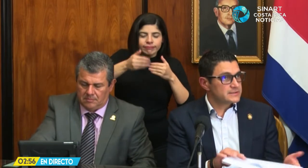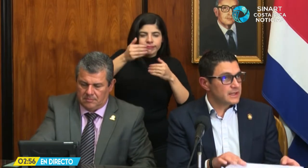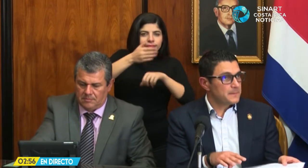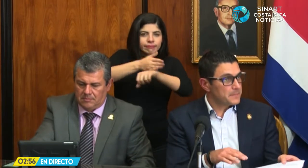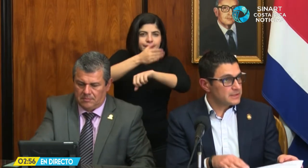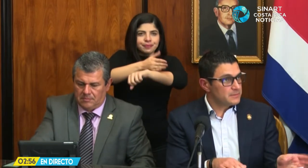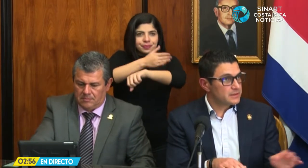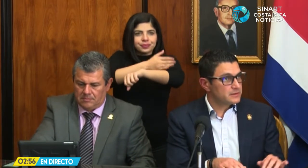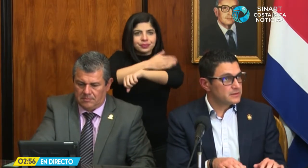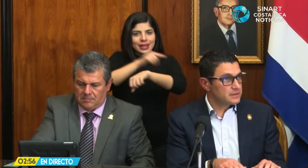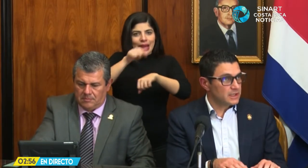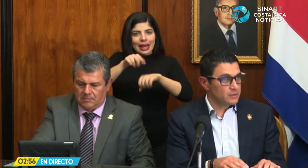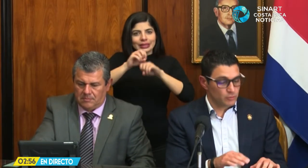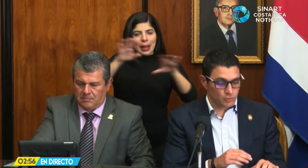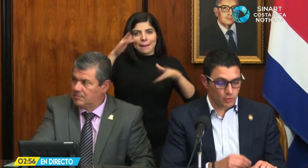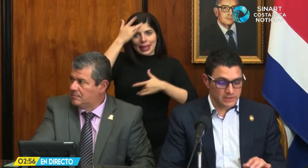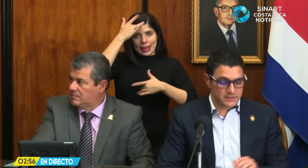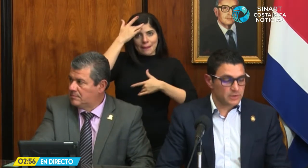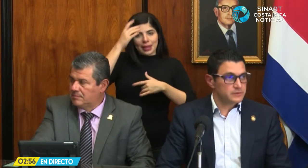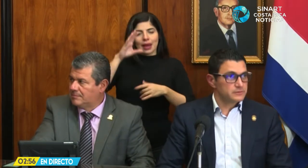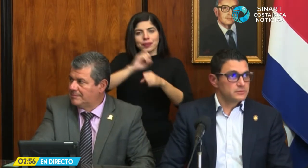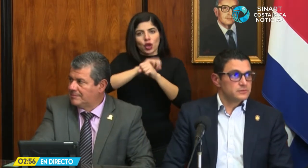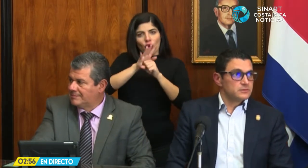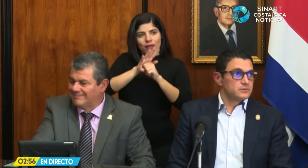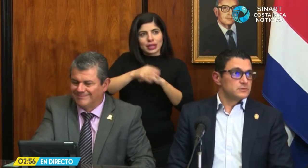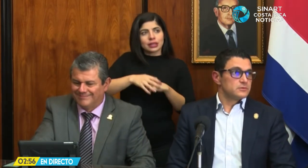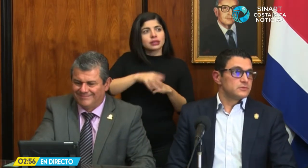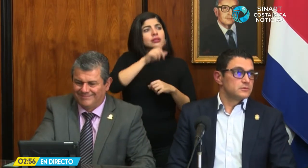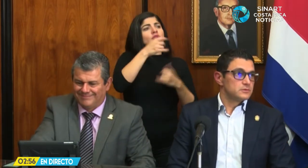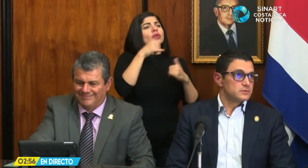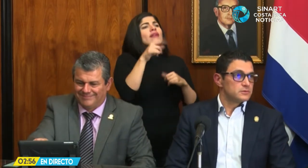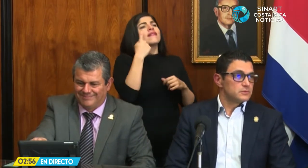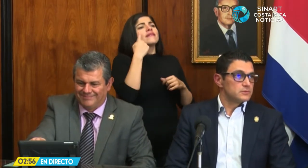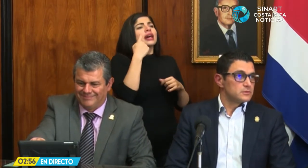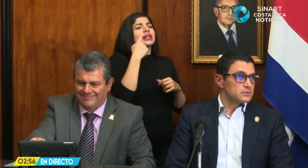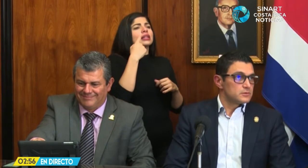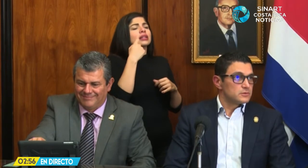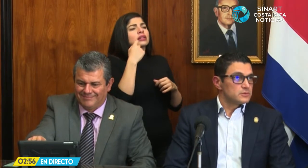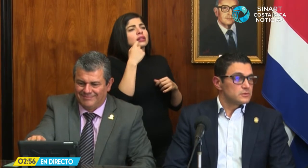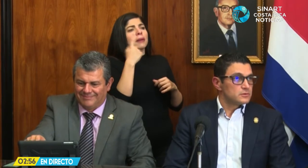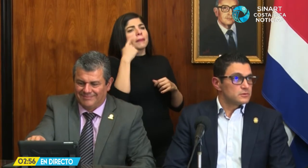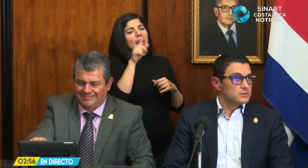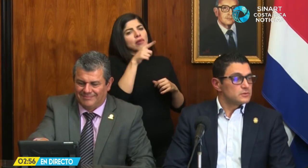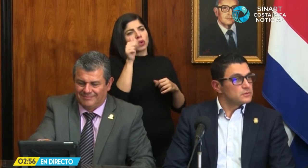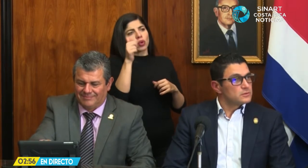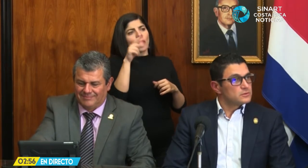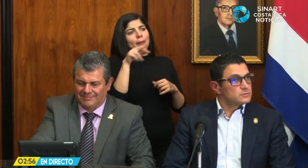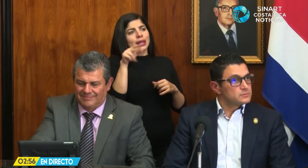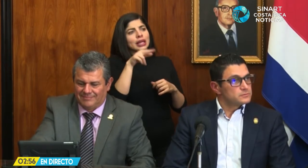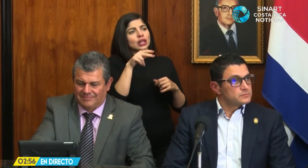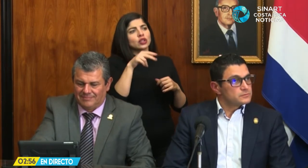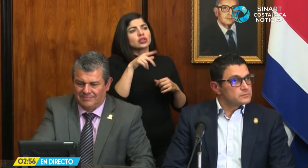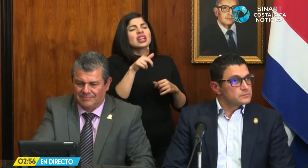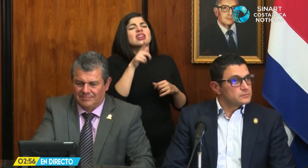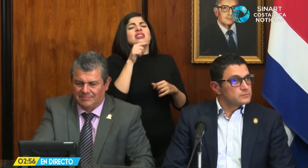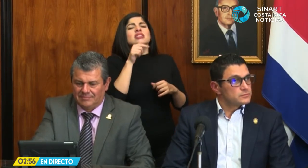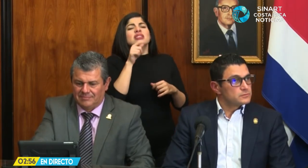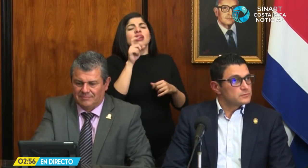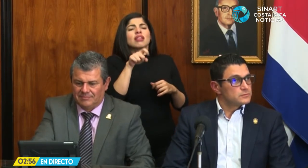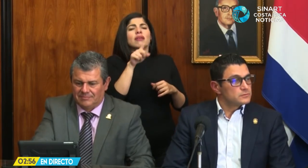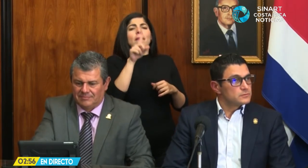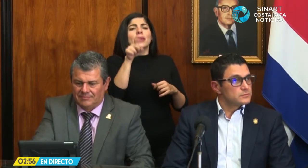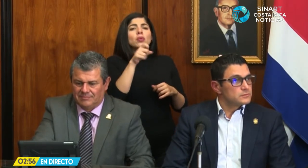en esta pandemia de COVID-19. Lo que me queda pendiente nada más para llegar a la reunión con los compañeros. ¿A quién tienen que